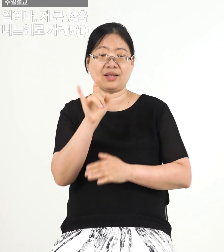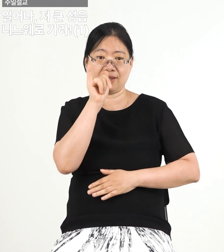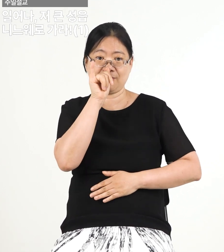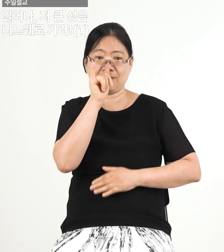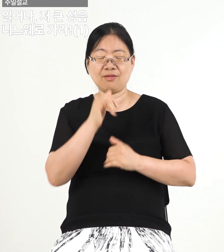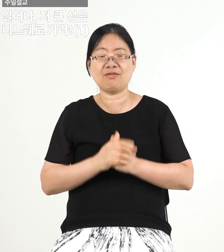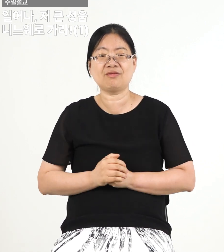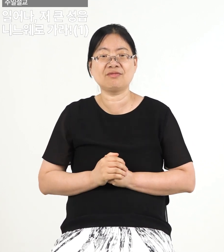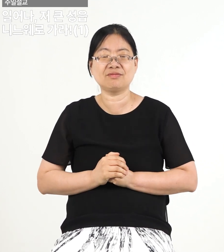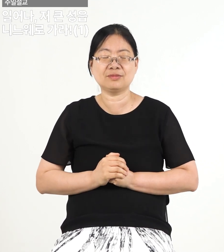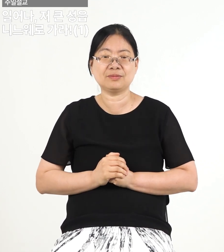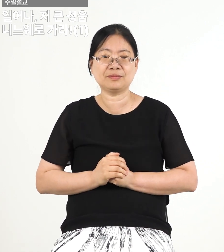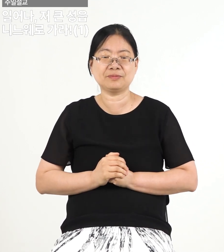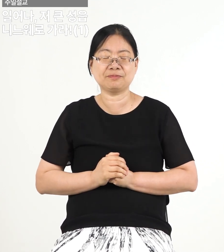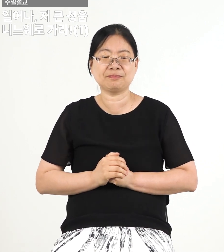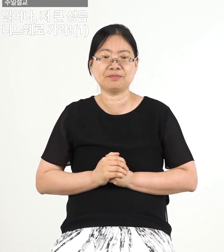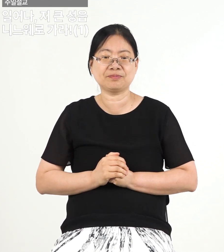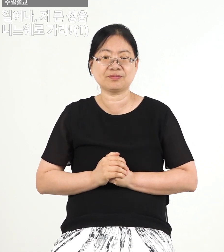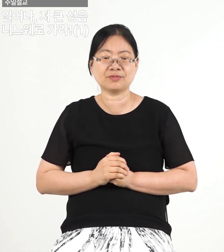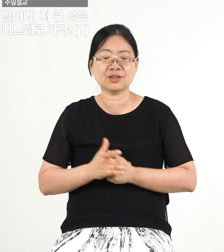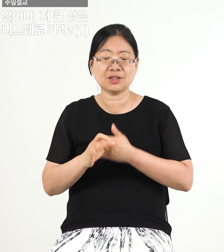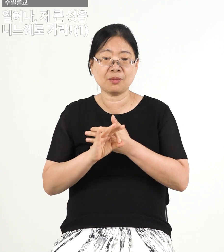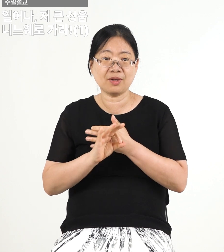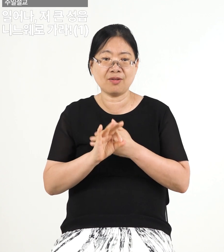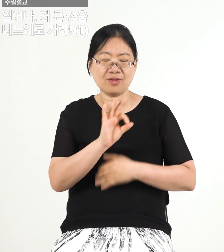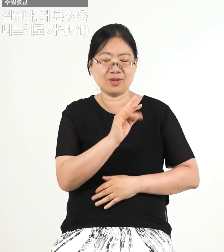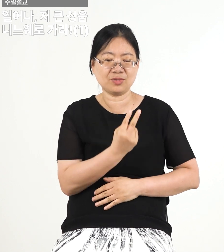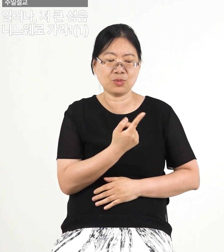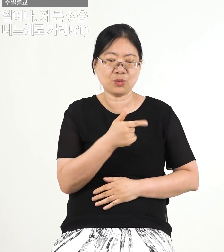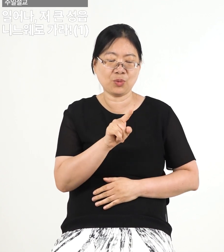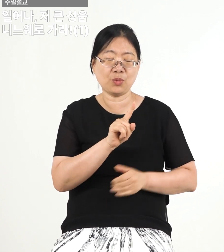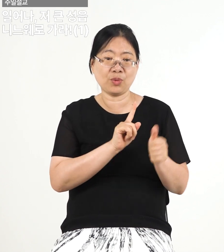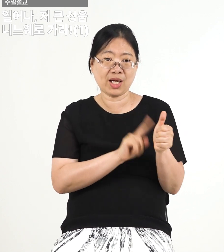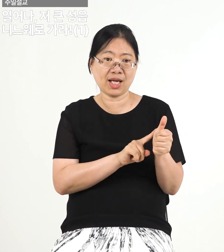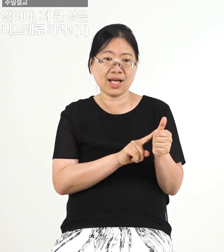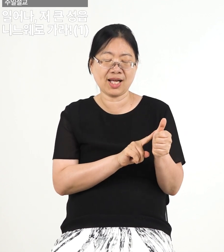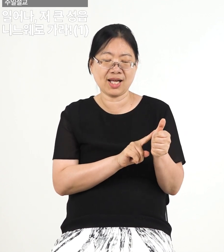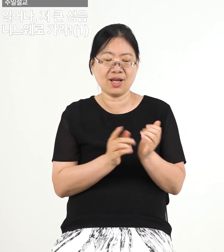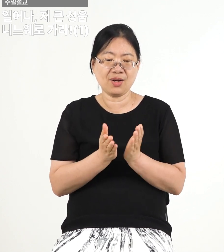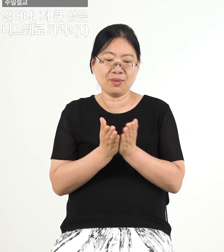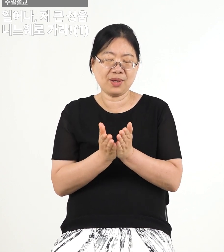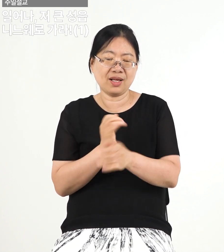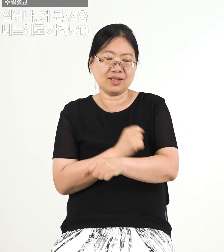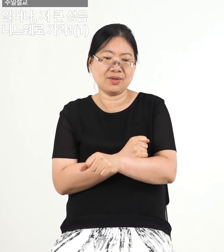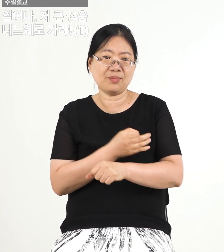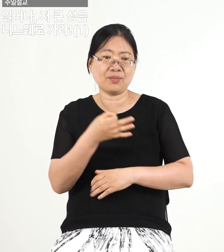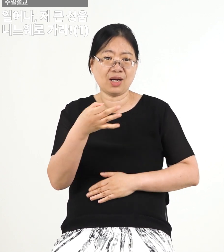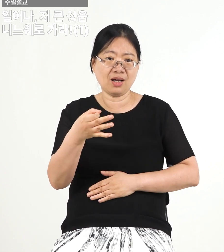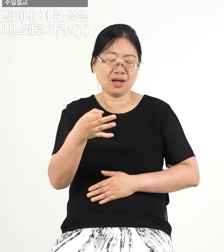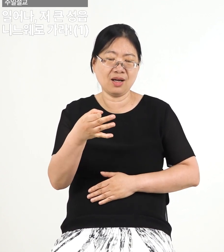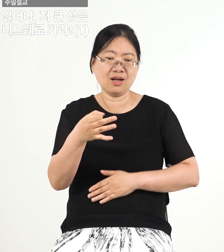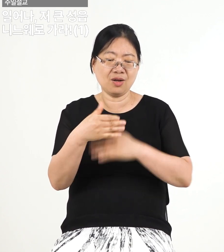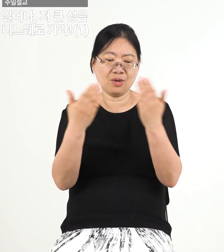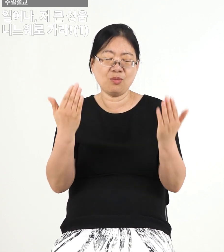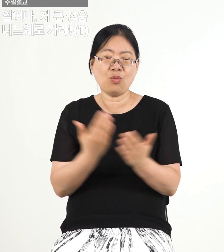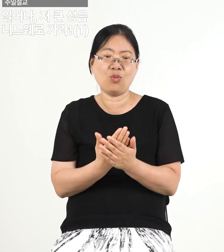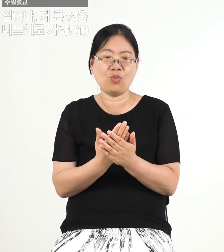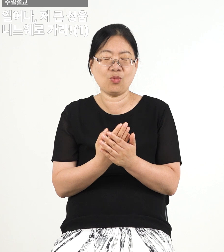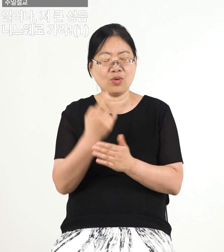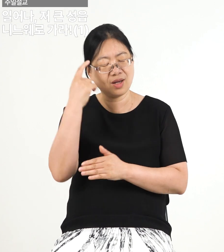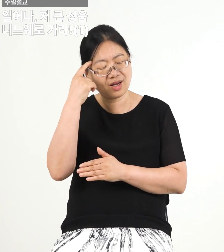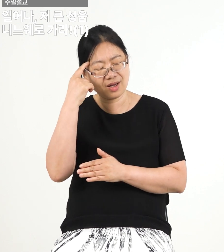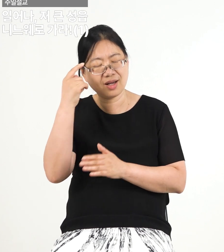그렇다면 이 요나가 이런 뱃삭스를 지불하고 하는 모든 걸 고려해